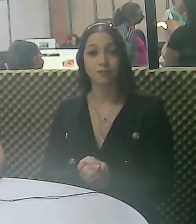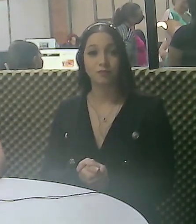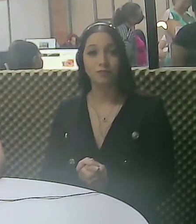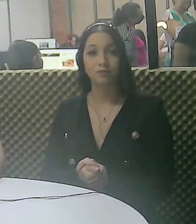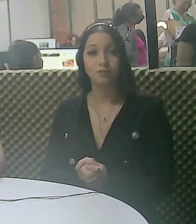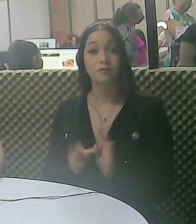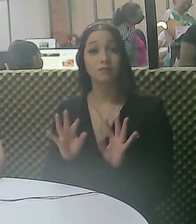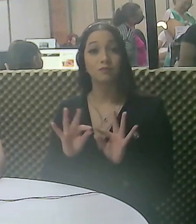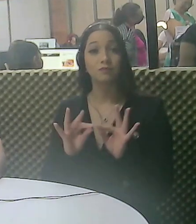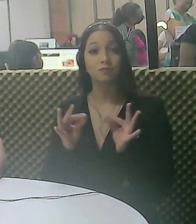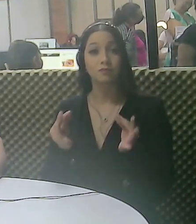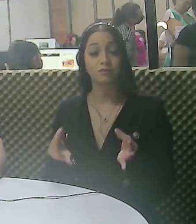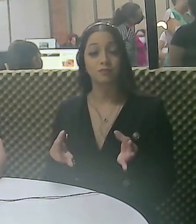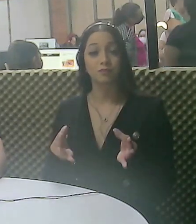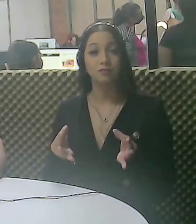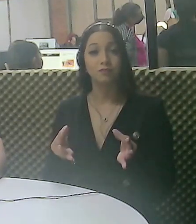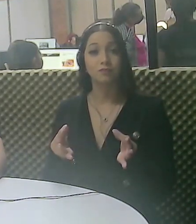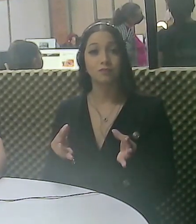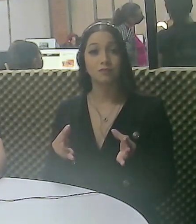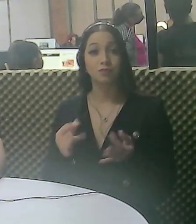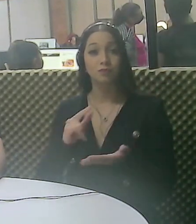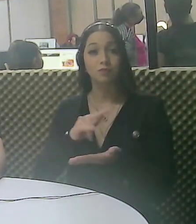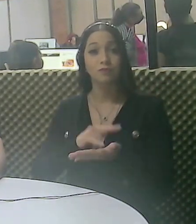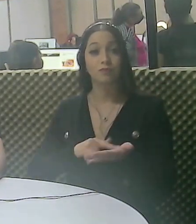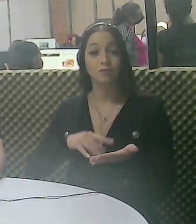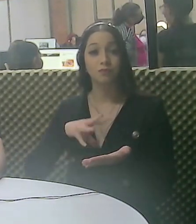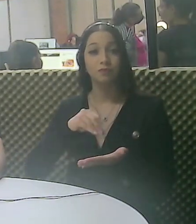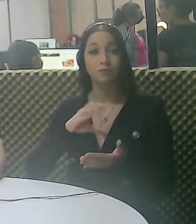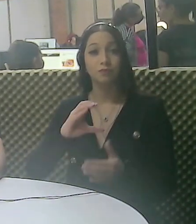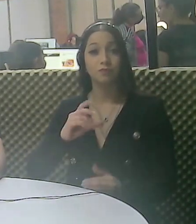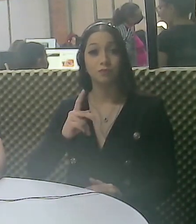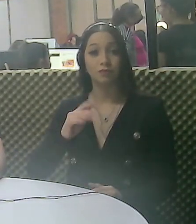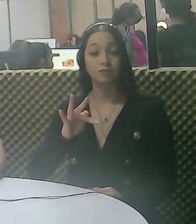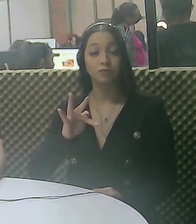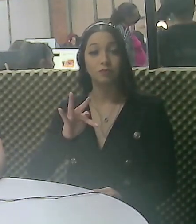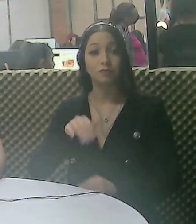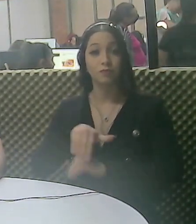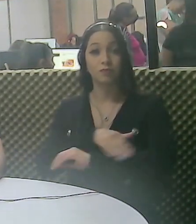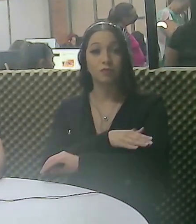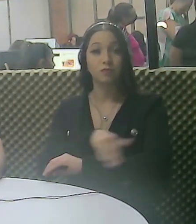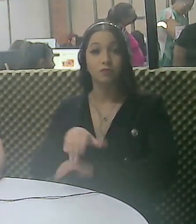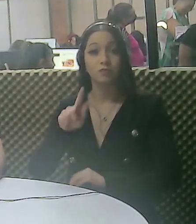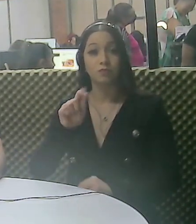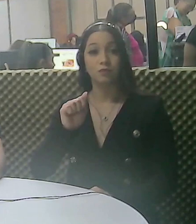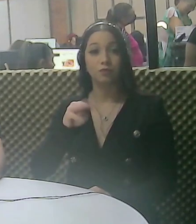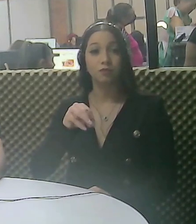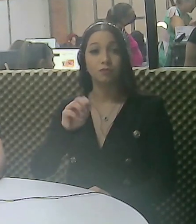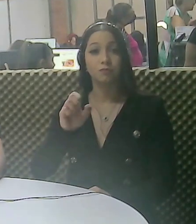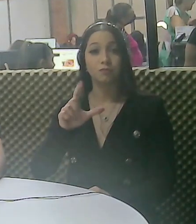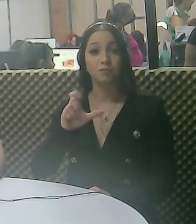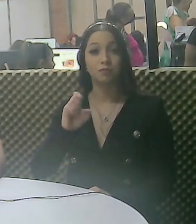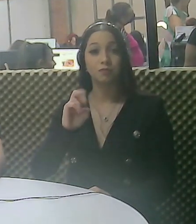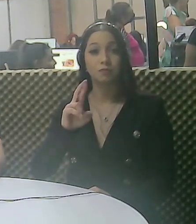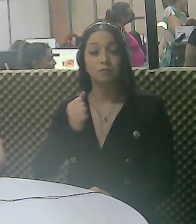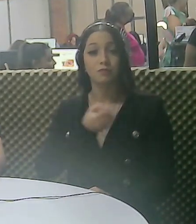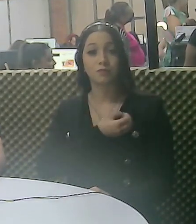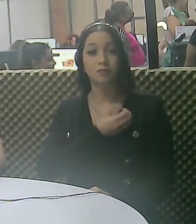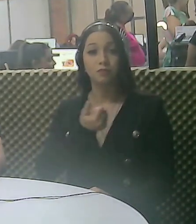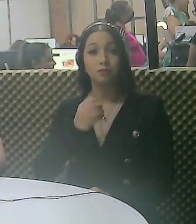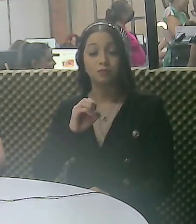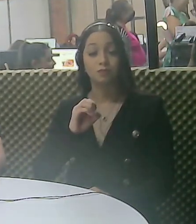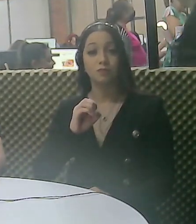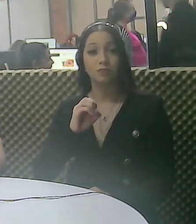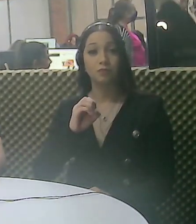muito simples essa habilitação, é só levar uma cópia do seu CPF, seus dados, lá na rua da Gamileira, número 10, no bairro Araguá,